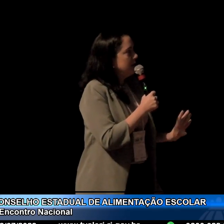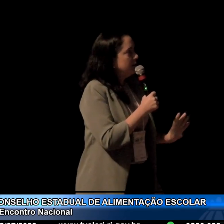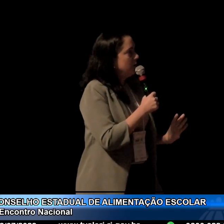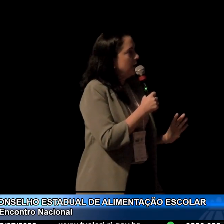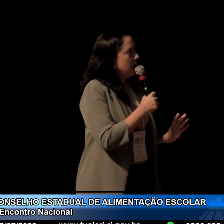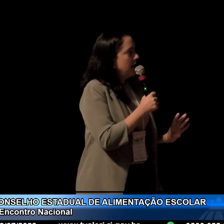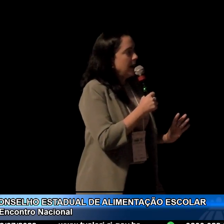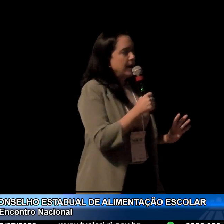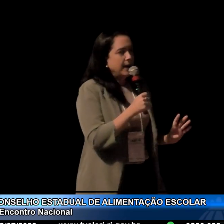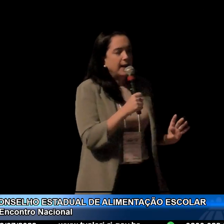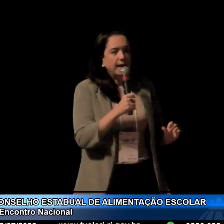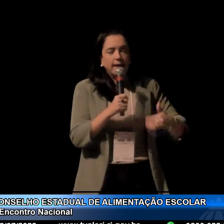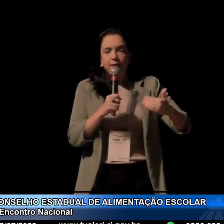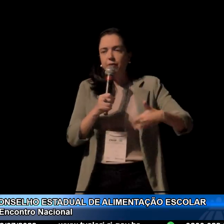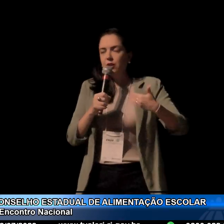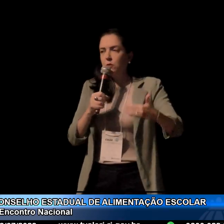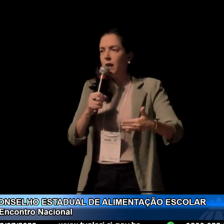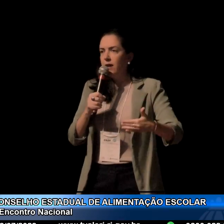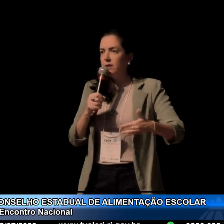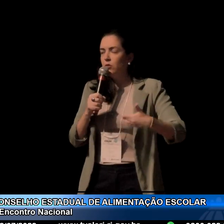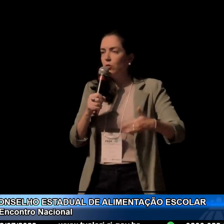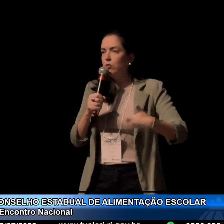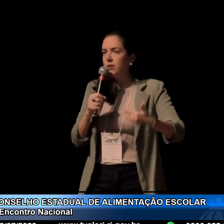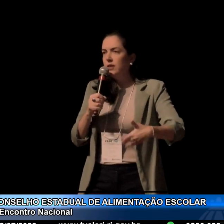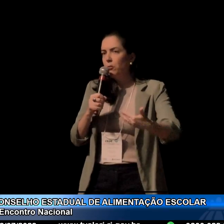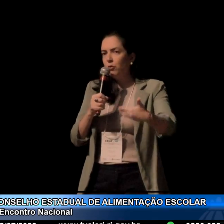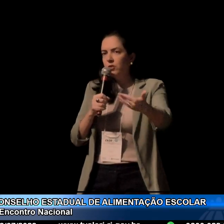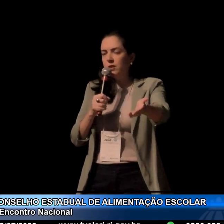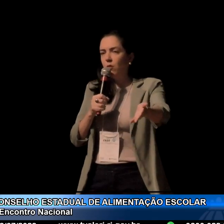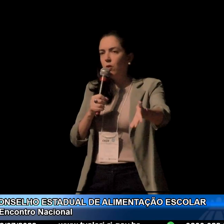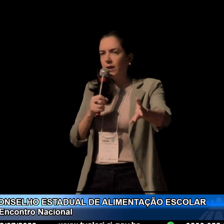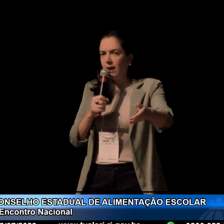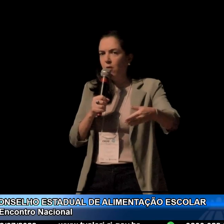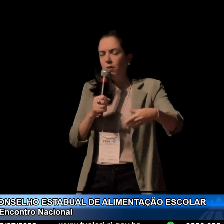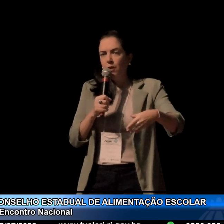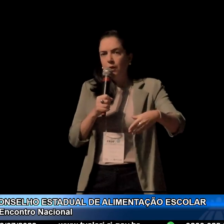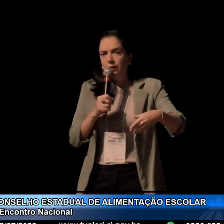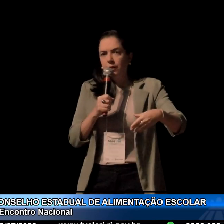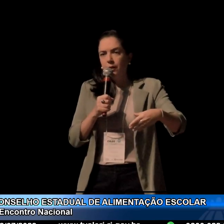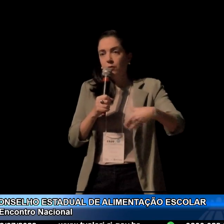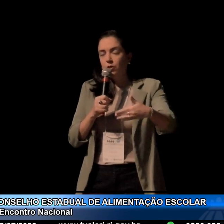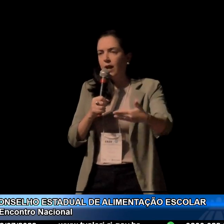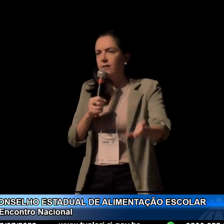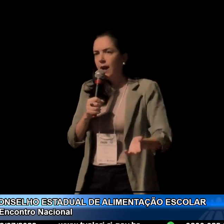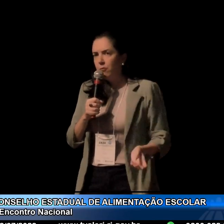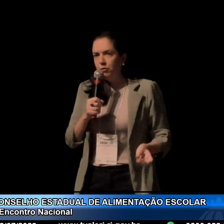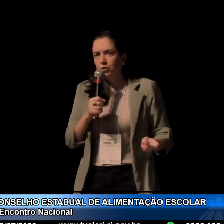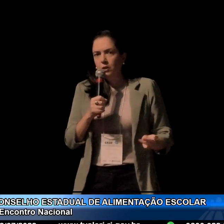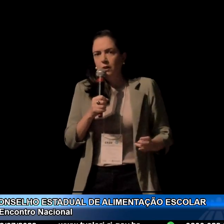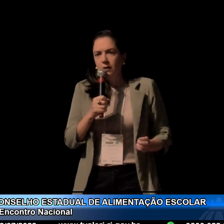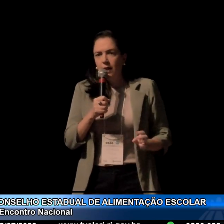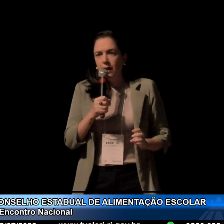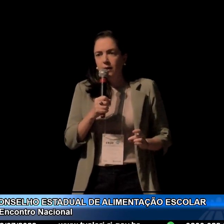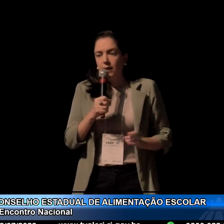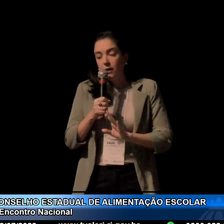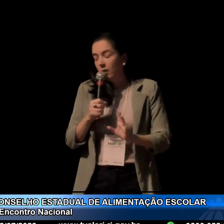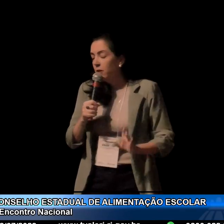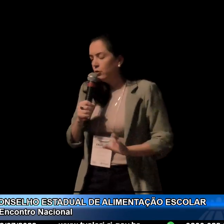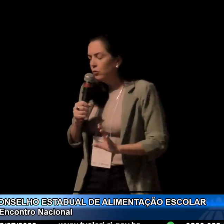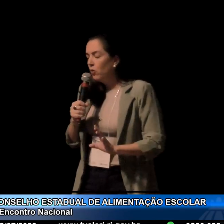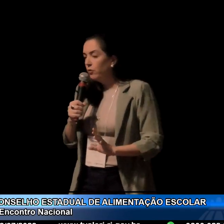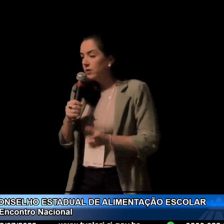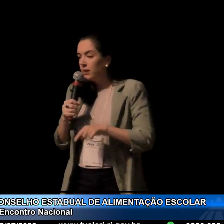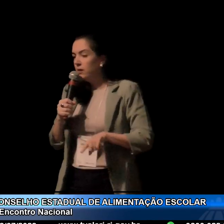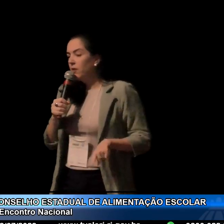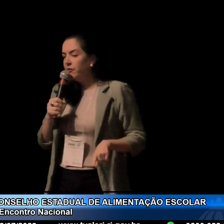vai ser possível cada vez mais introduzir a produção local nos cardápios né E aí